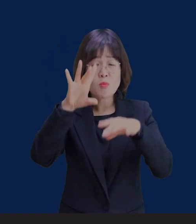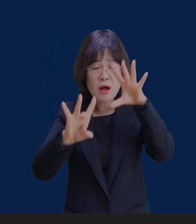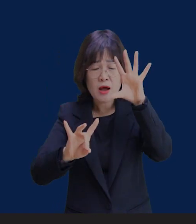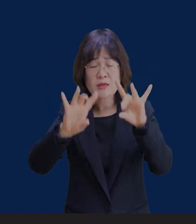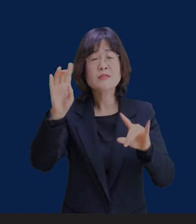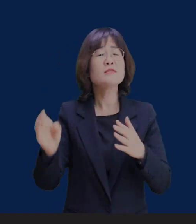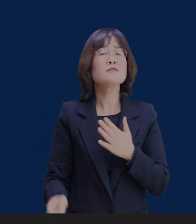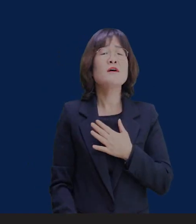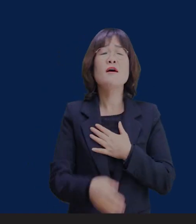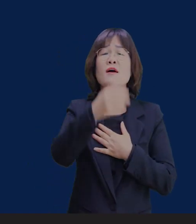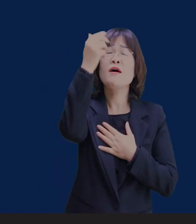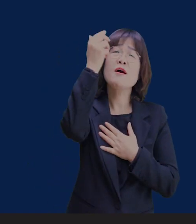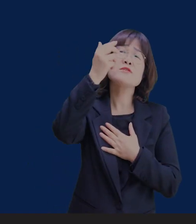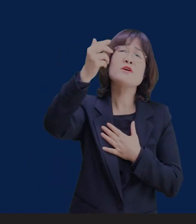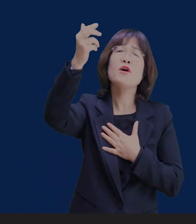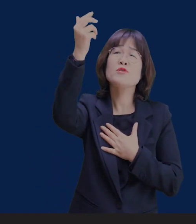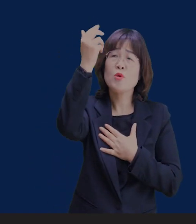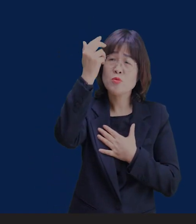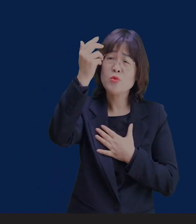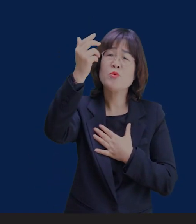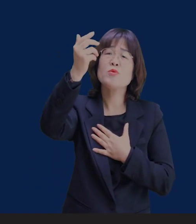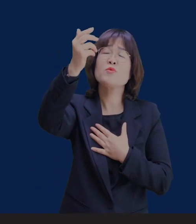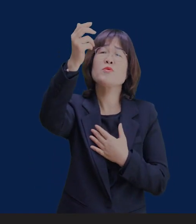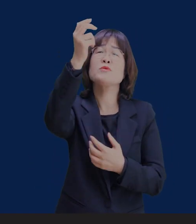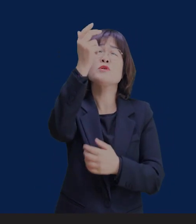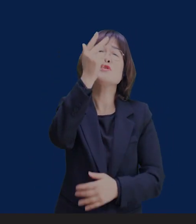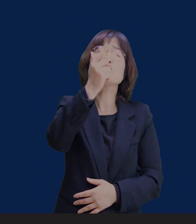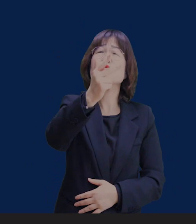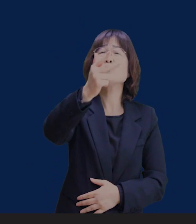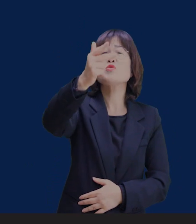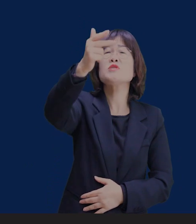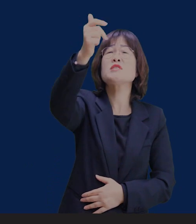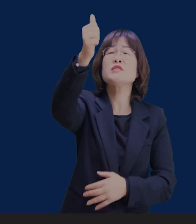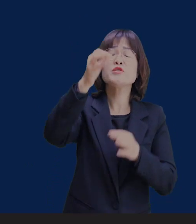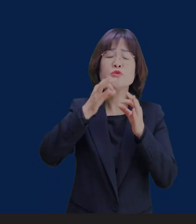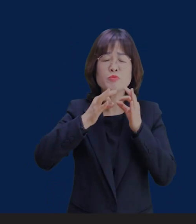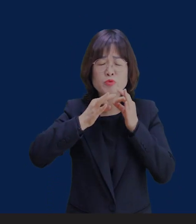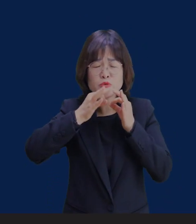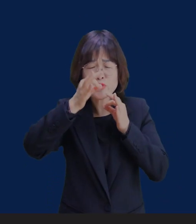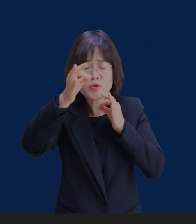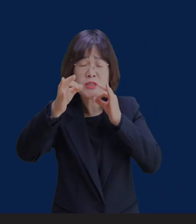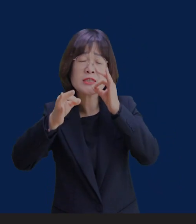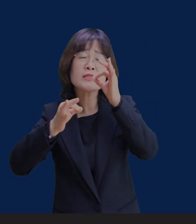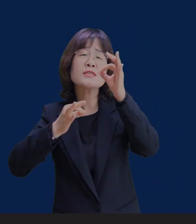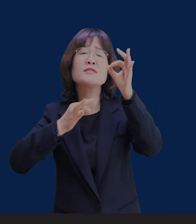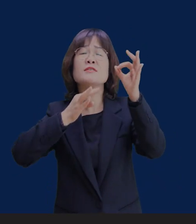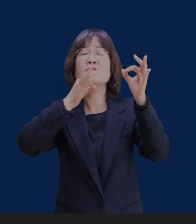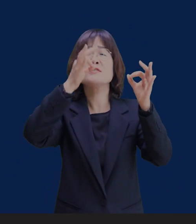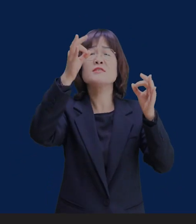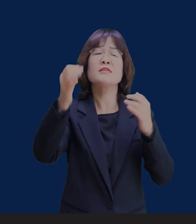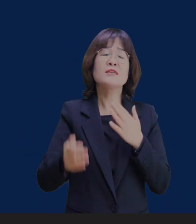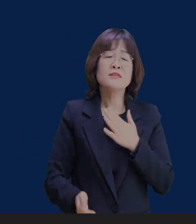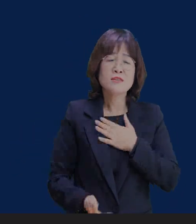있도록. 목마른 나의 영혼, 목마른 나의 영혼 주를